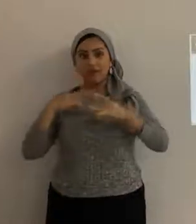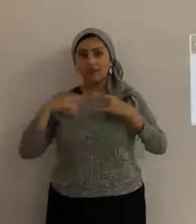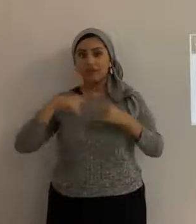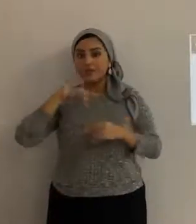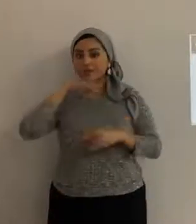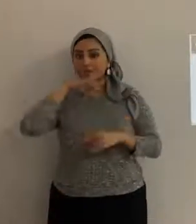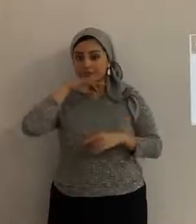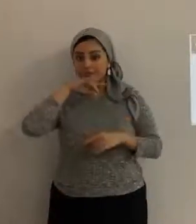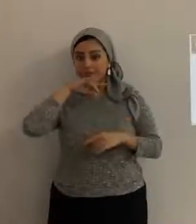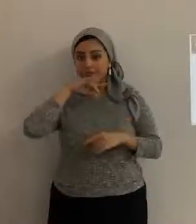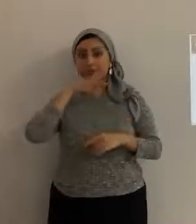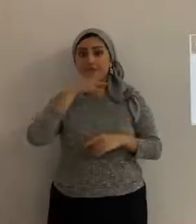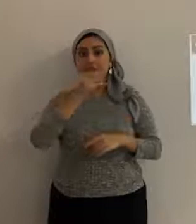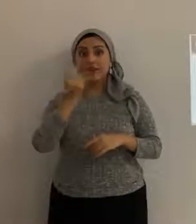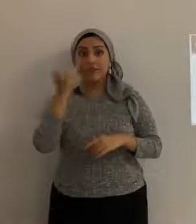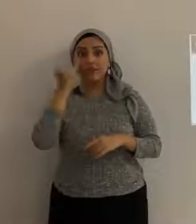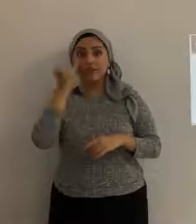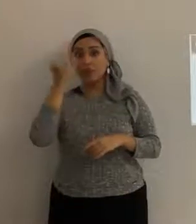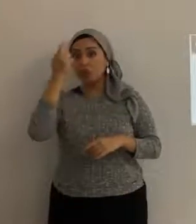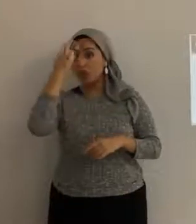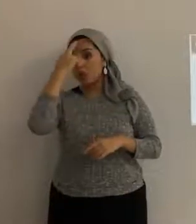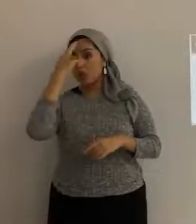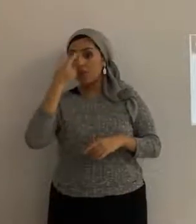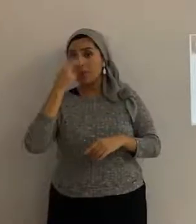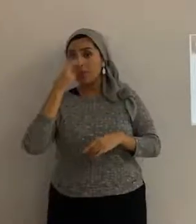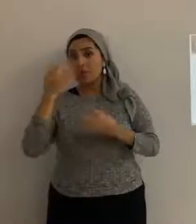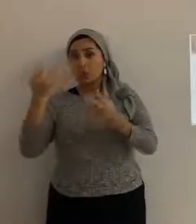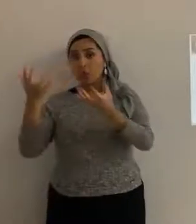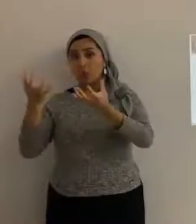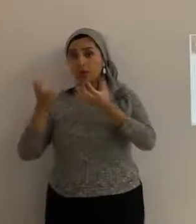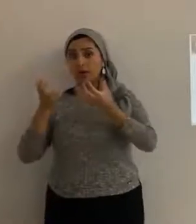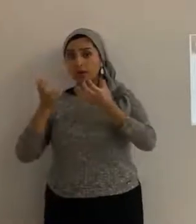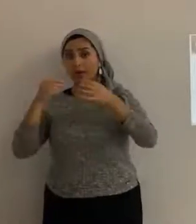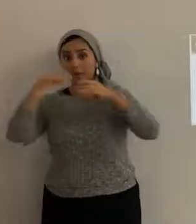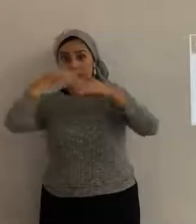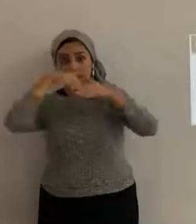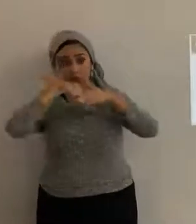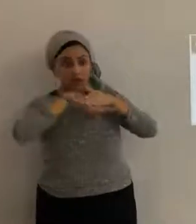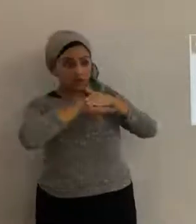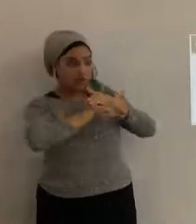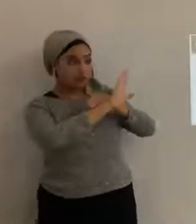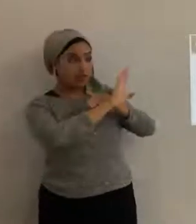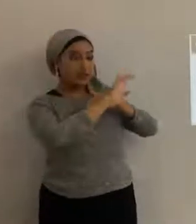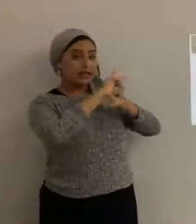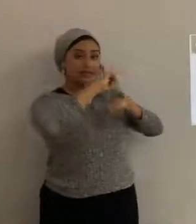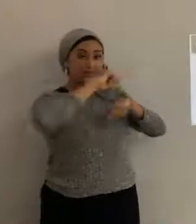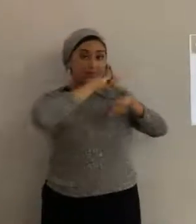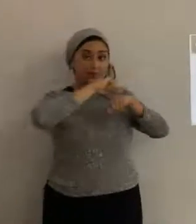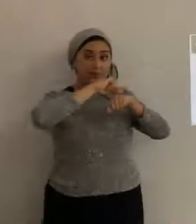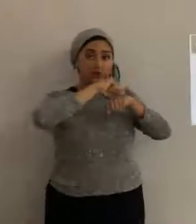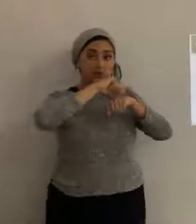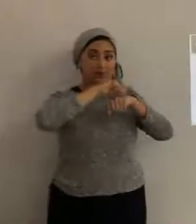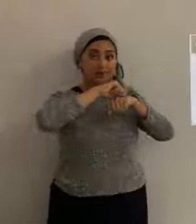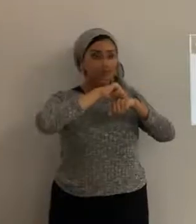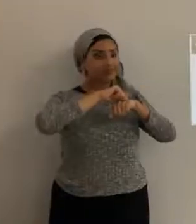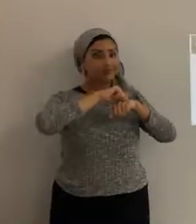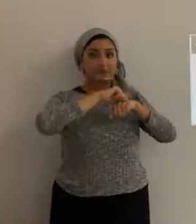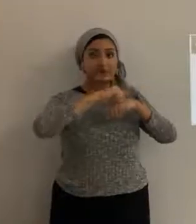Y si un romano quería pasar hacia el templo, había un letrero en